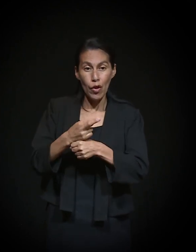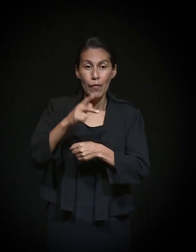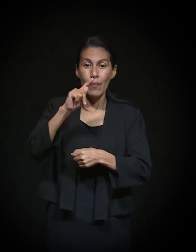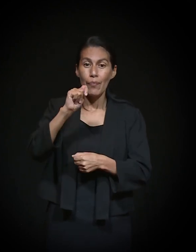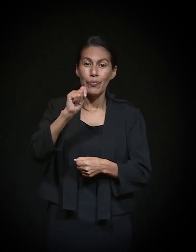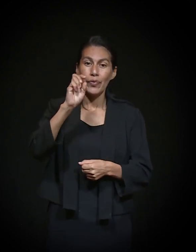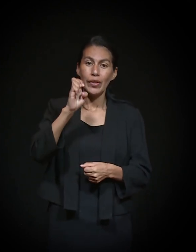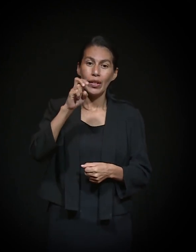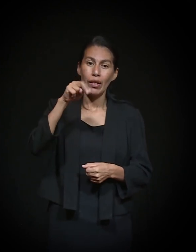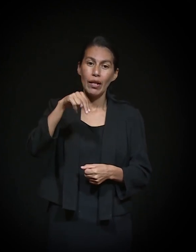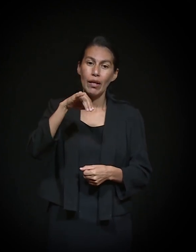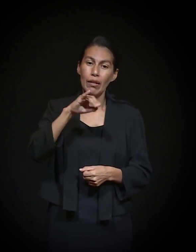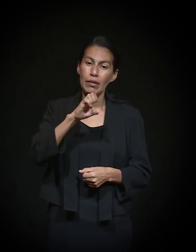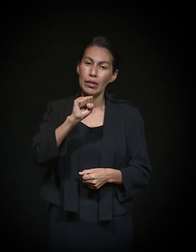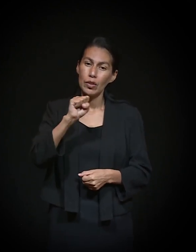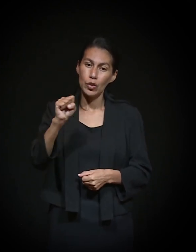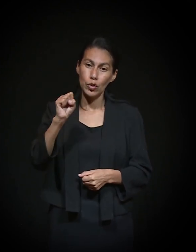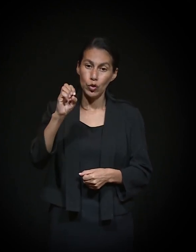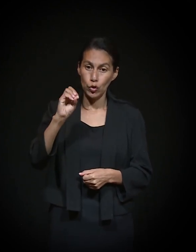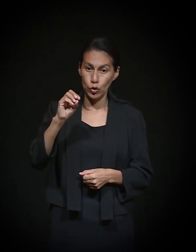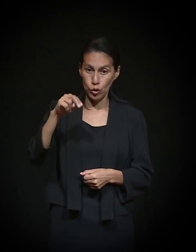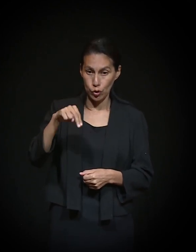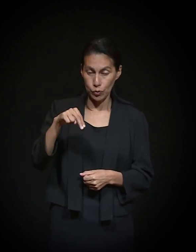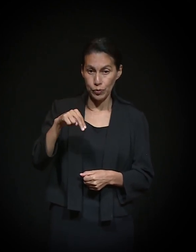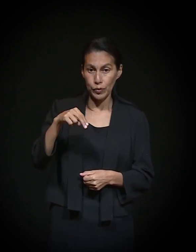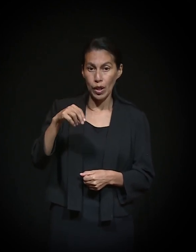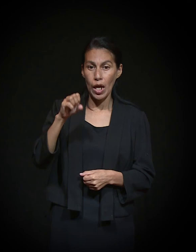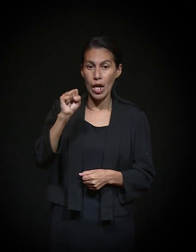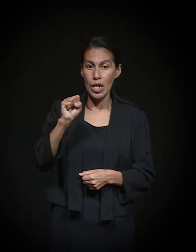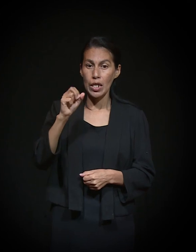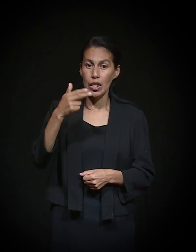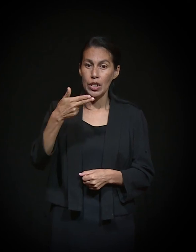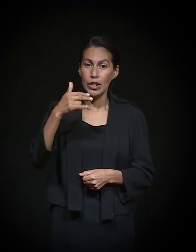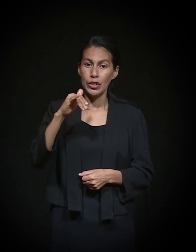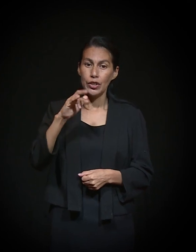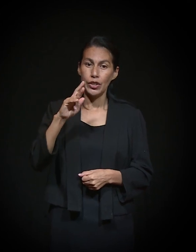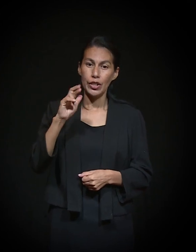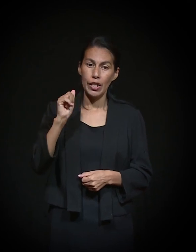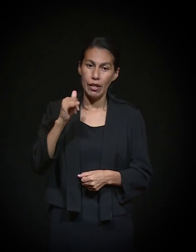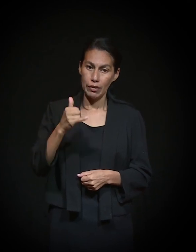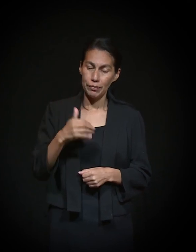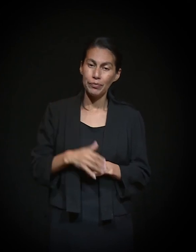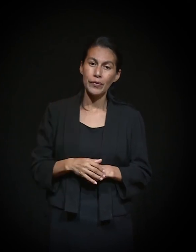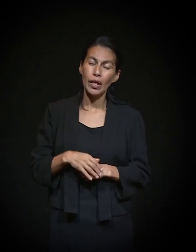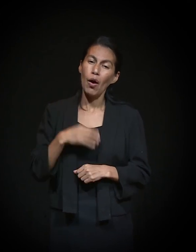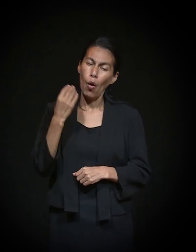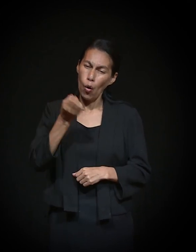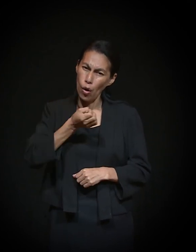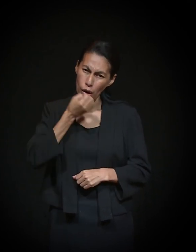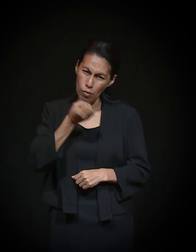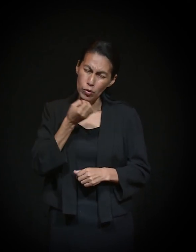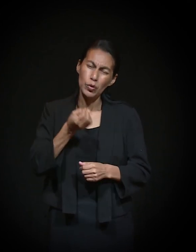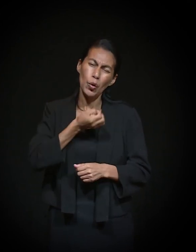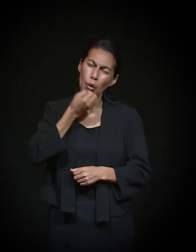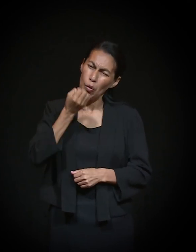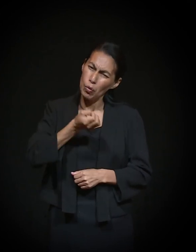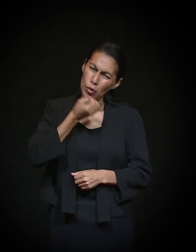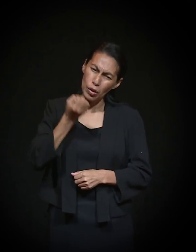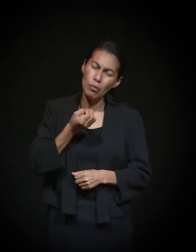más profundos pésames para él y para toda su familia. Estaremos orando y veremos que está haciendo por